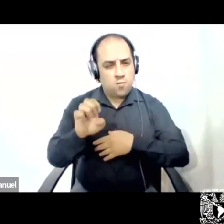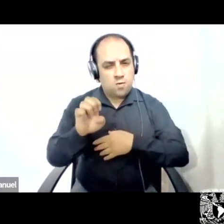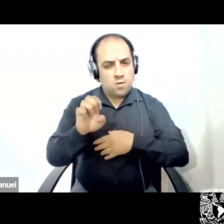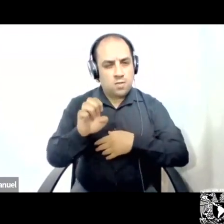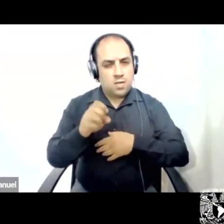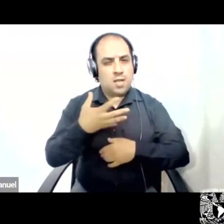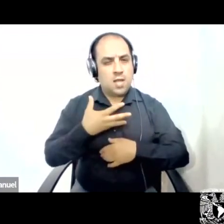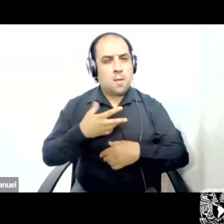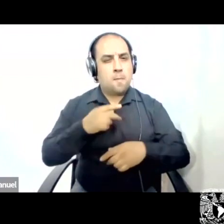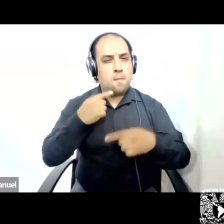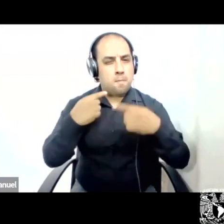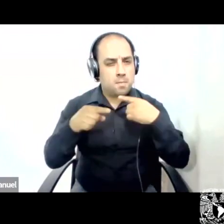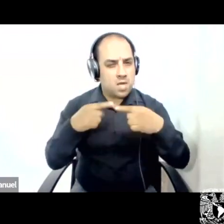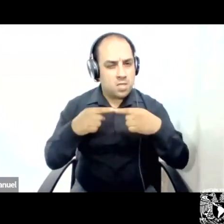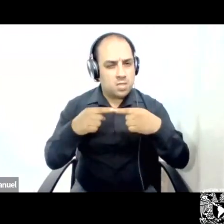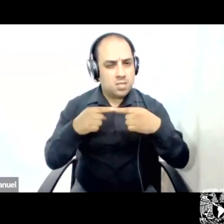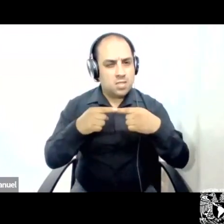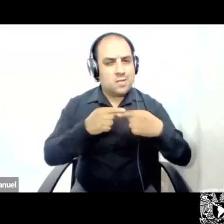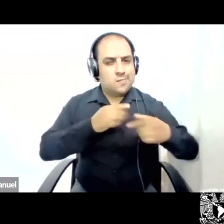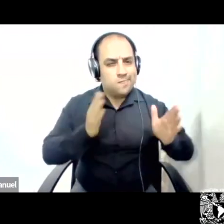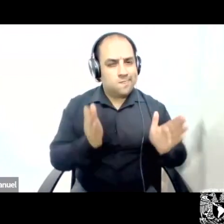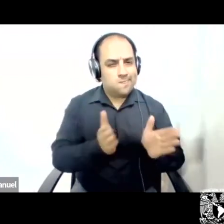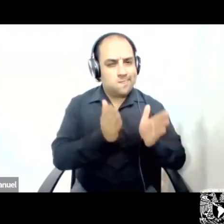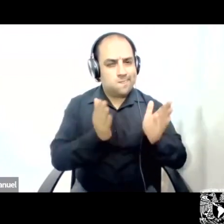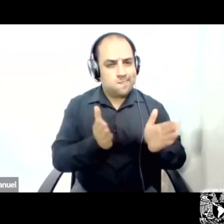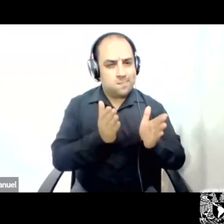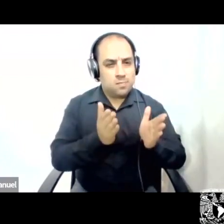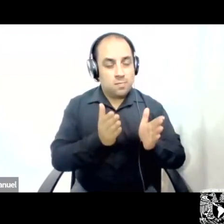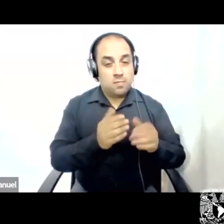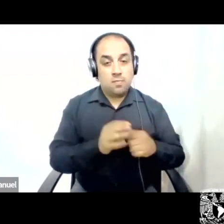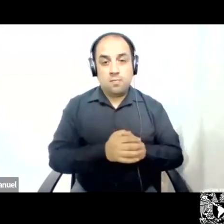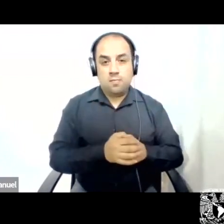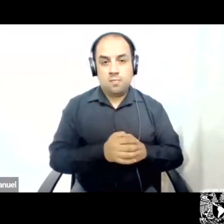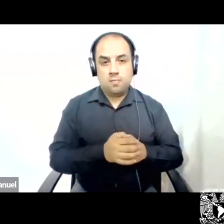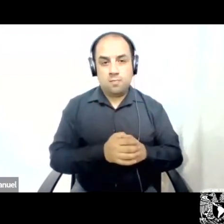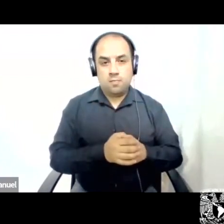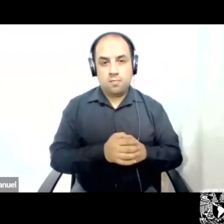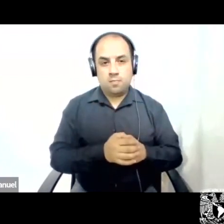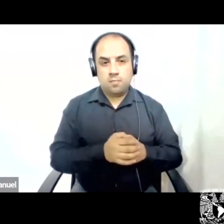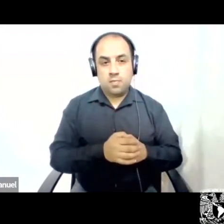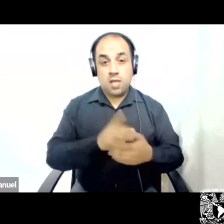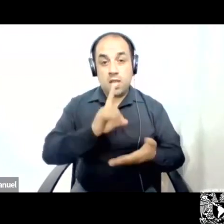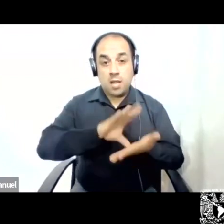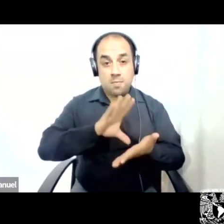pláticas inspiradoras, ¿no? La discapacidad no está en mí.